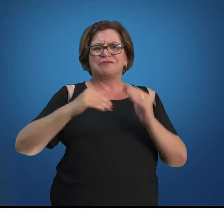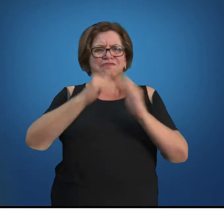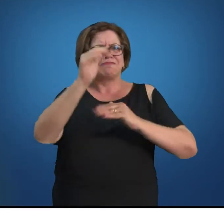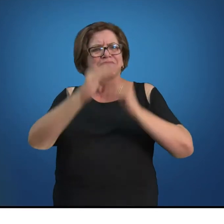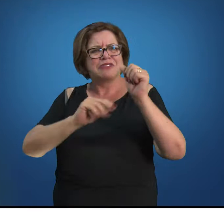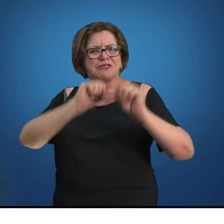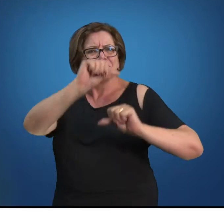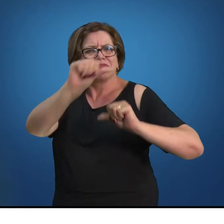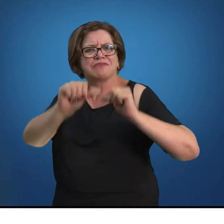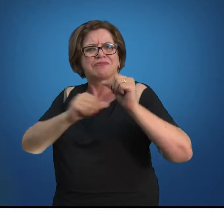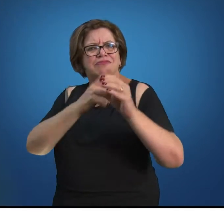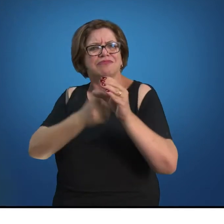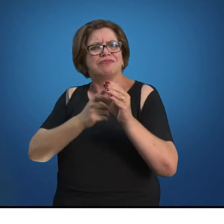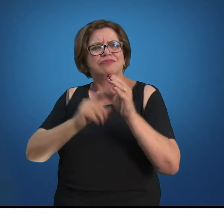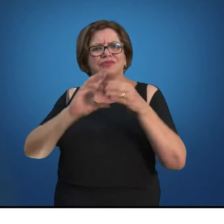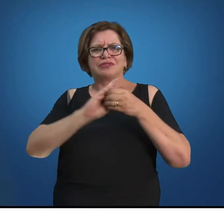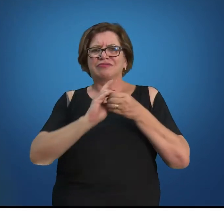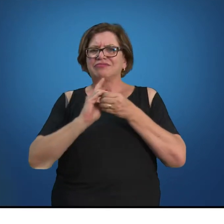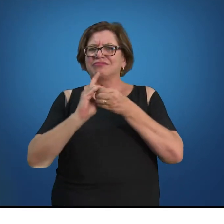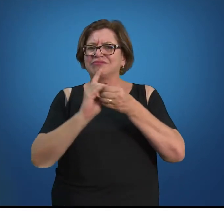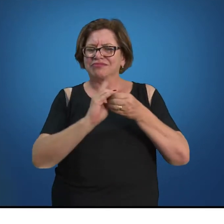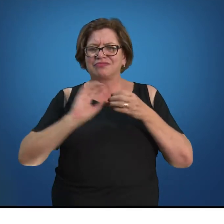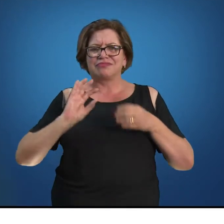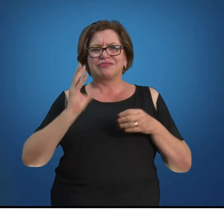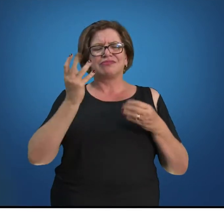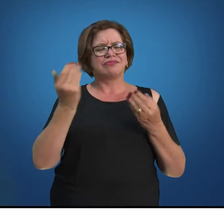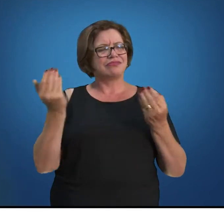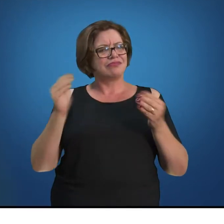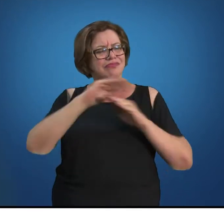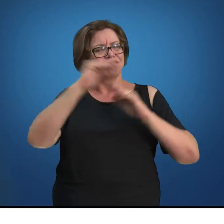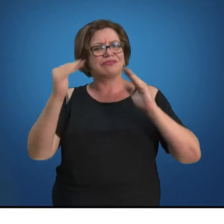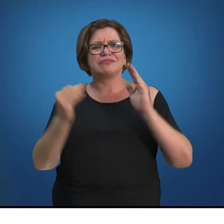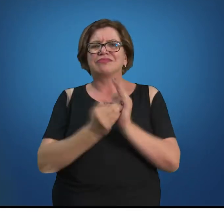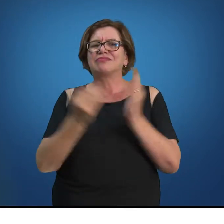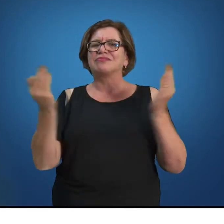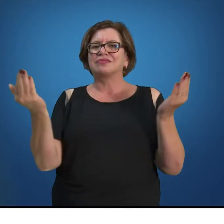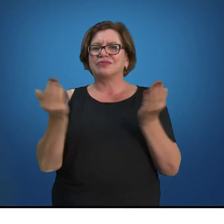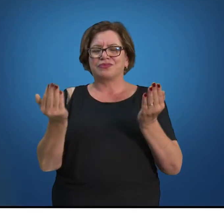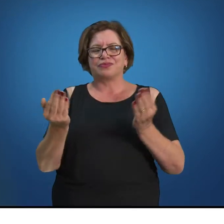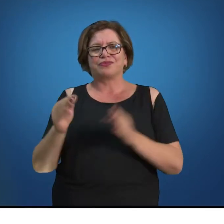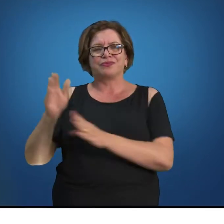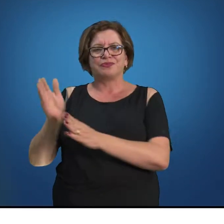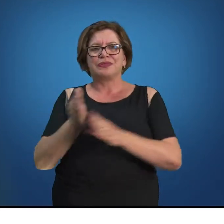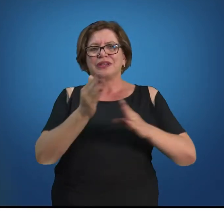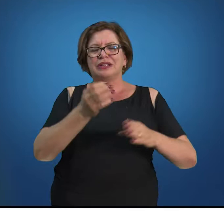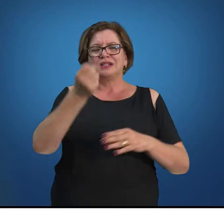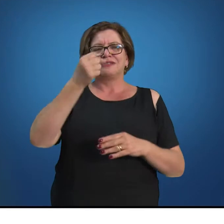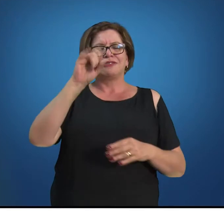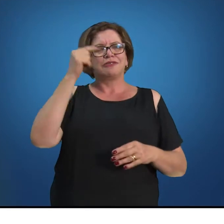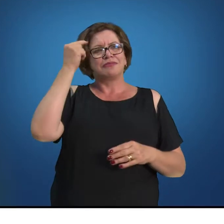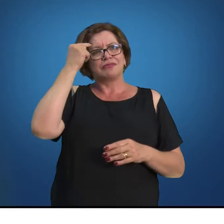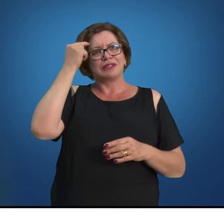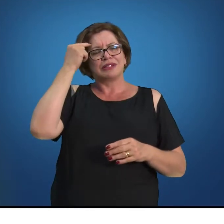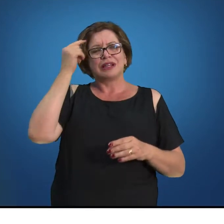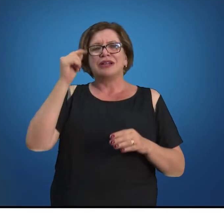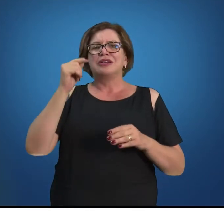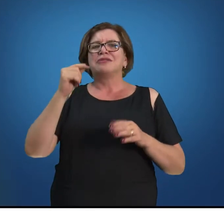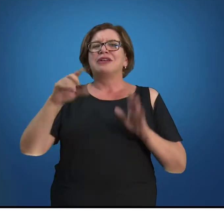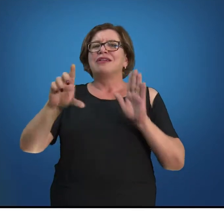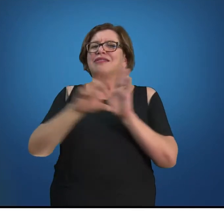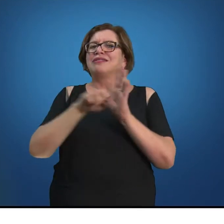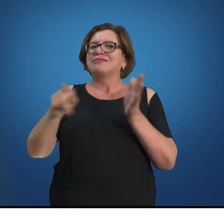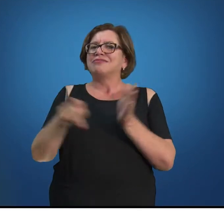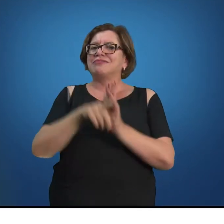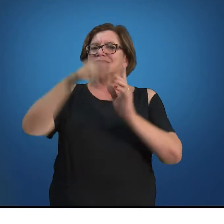urbana democrática da qual vivemos até hoje. Quando consideramos a Constituição do Estado do Paraná,